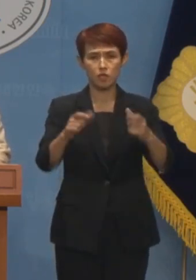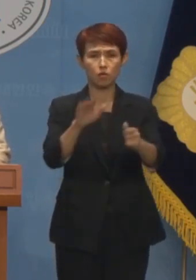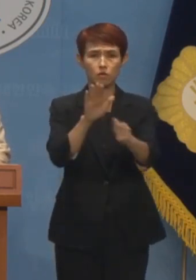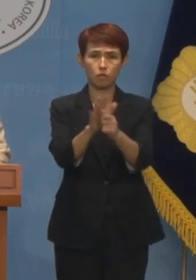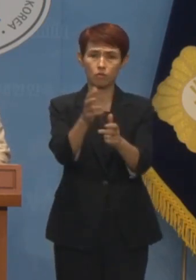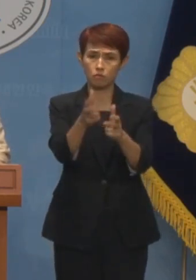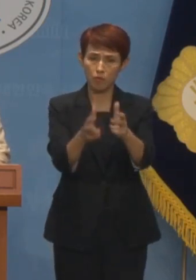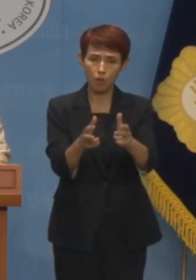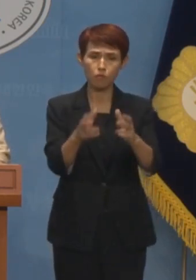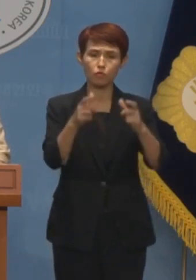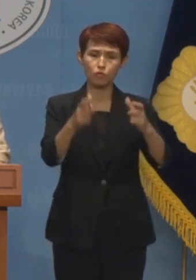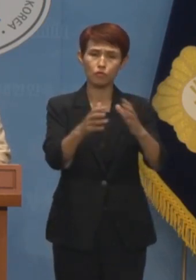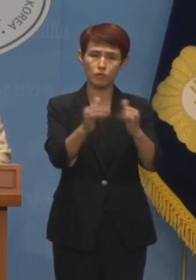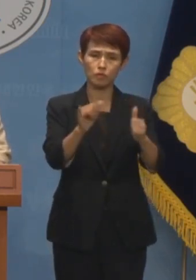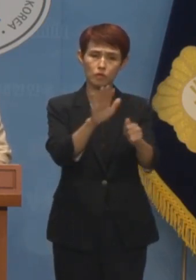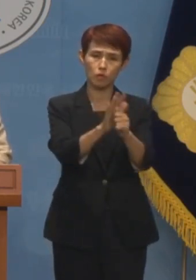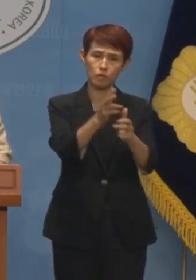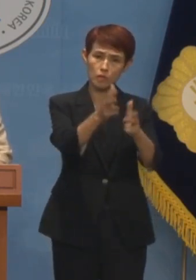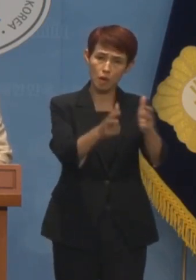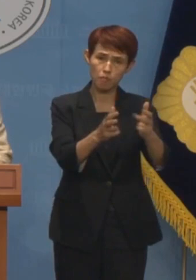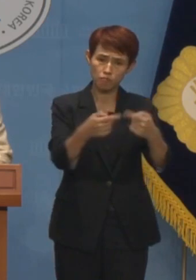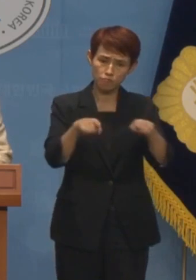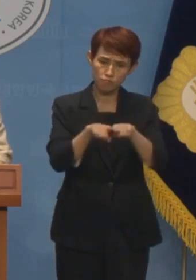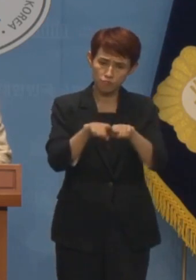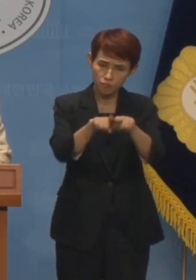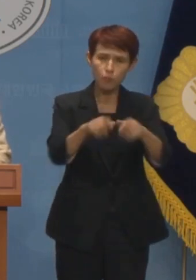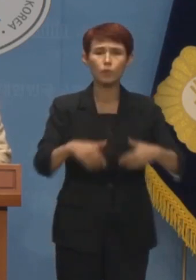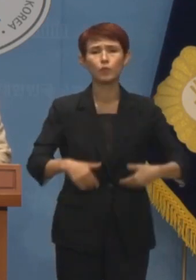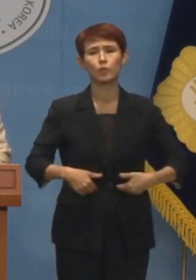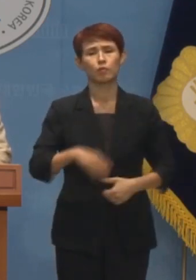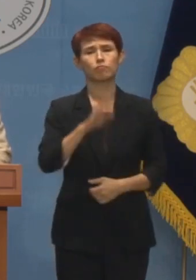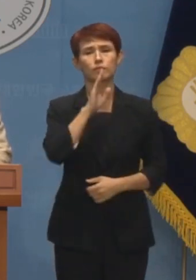사업과 주민 지원 사업 등이 이루어져야 합니다.